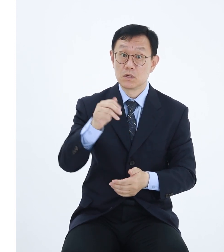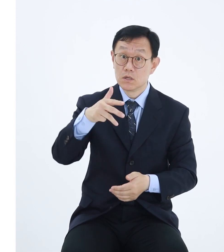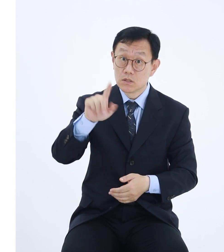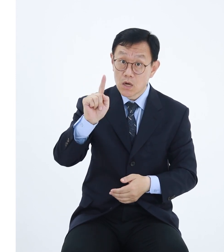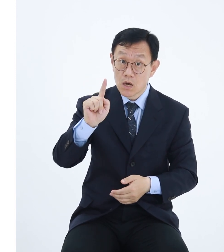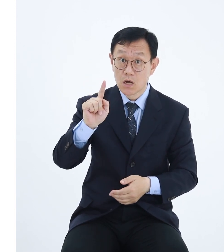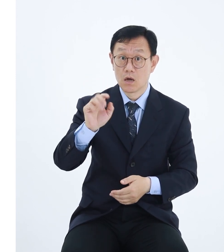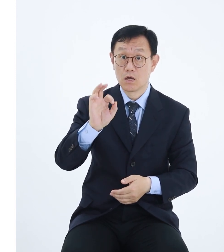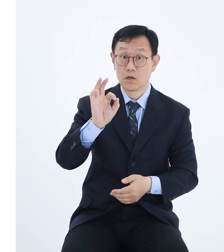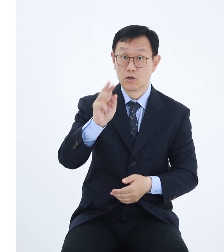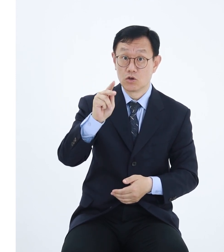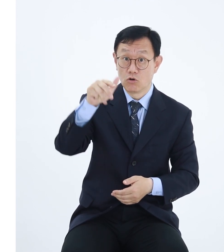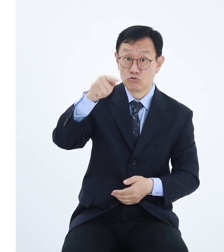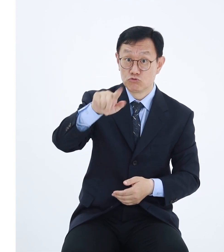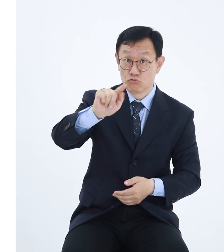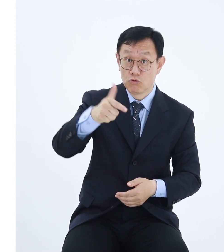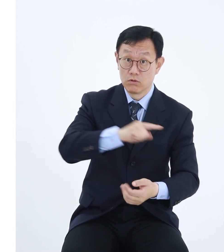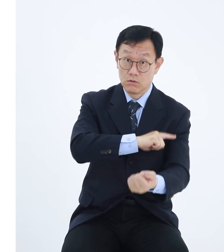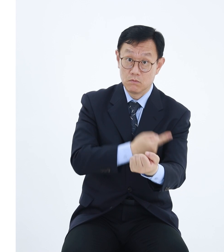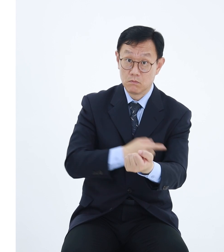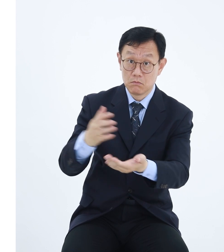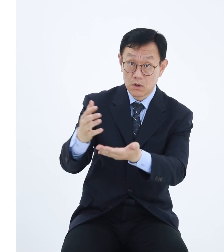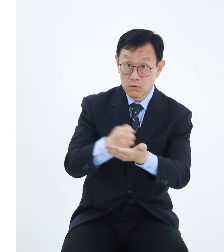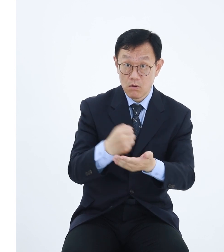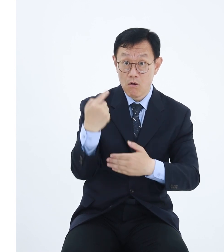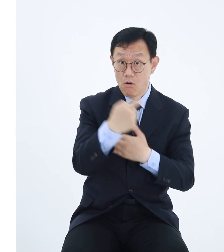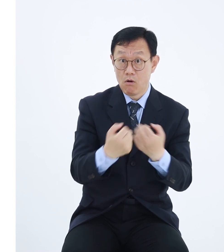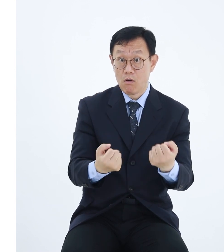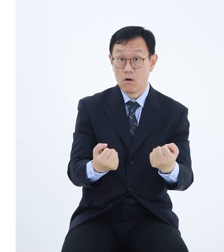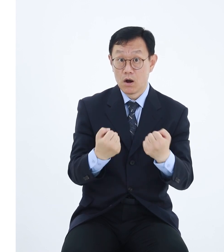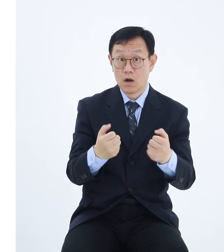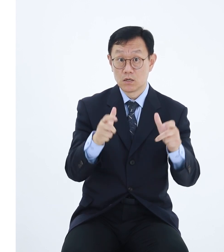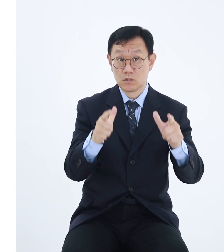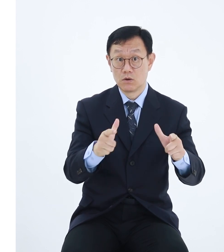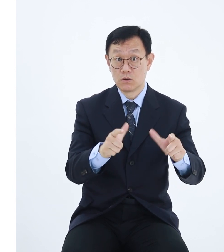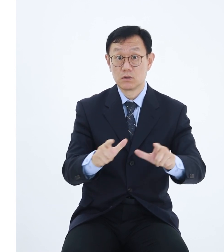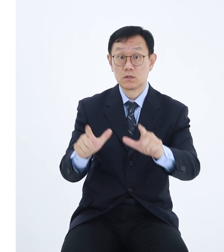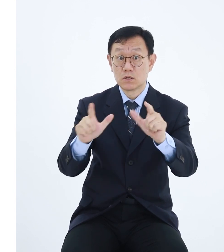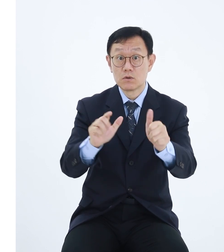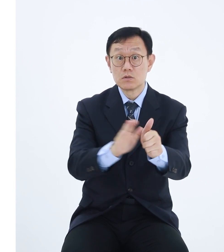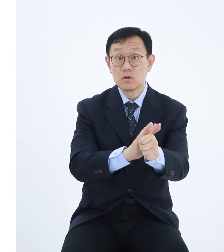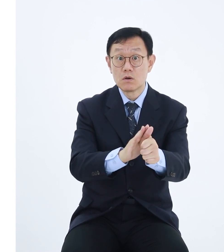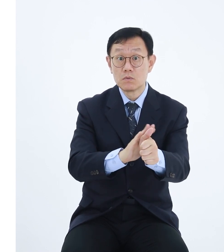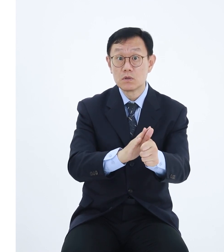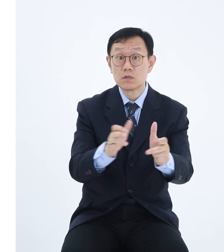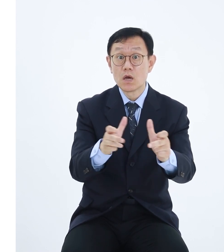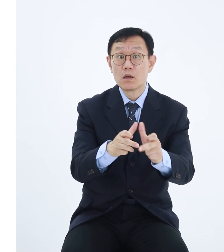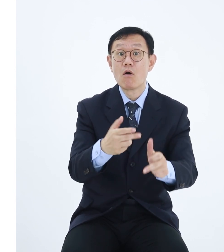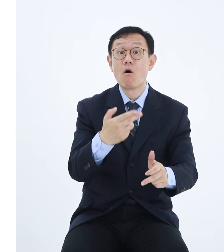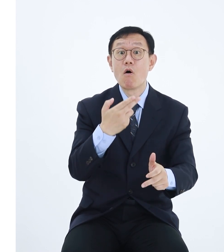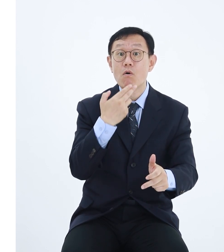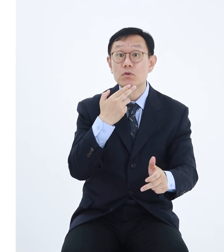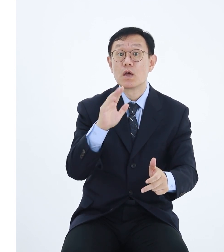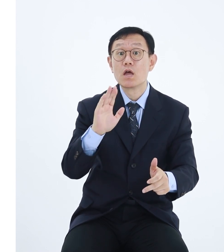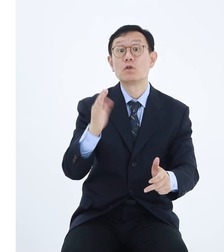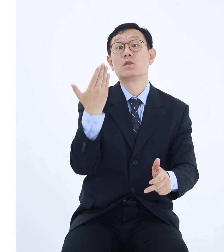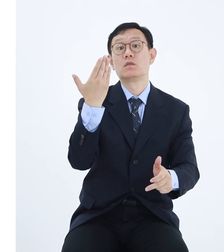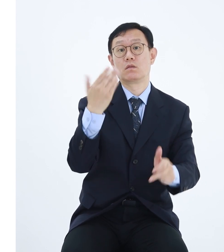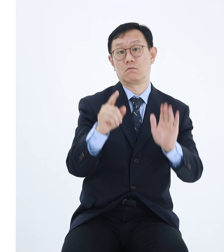건강 조건에 지역사회 서비스를 필요로 하는 장애가 없어야 한다고 명시하는 나라들이 많았다고 합니다 하지만